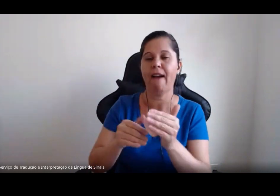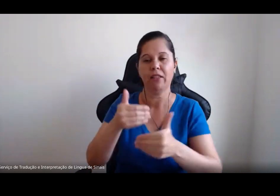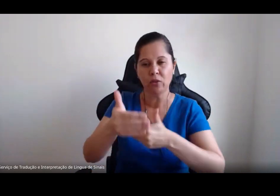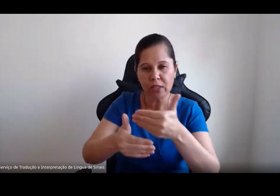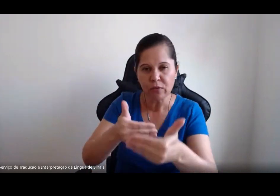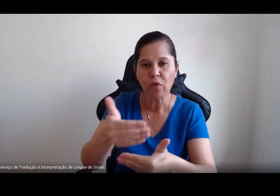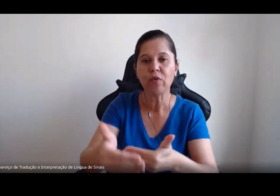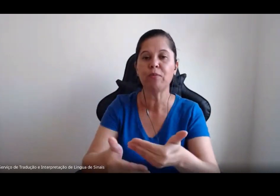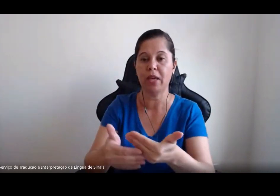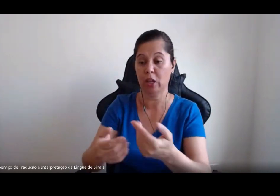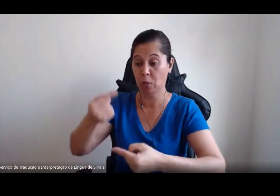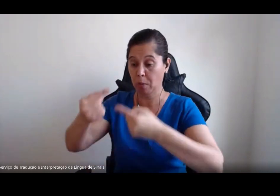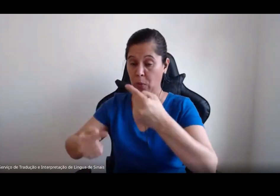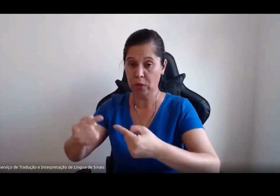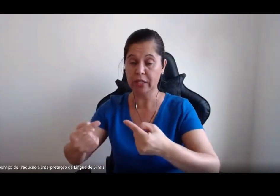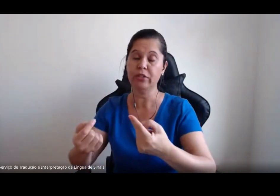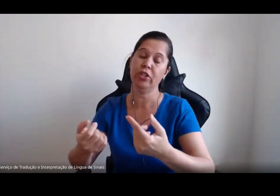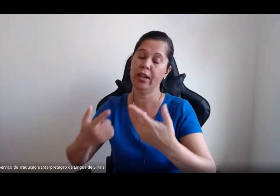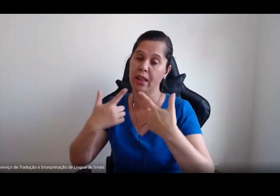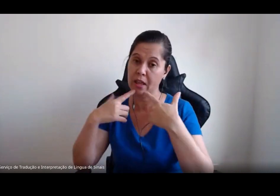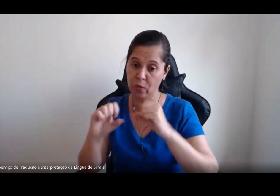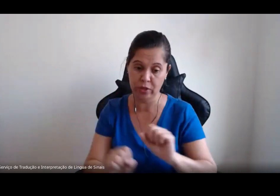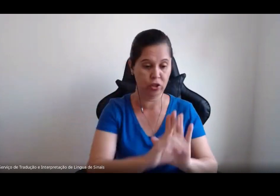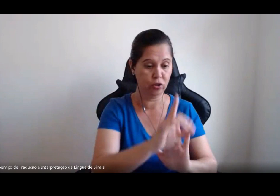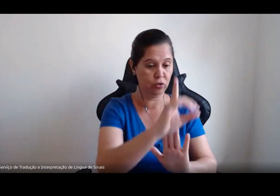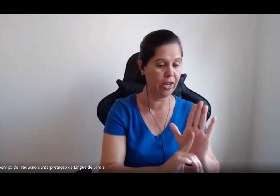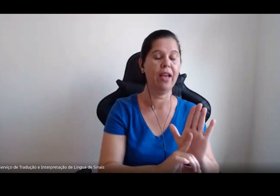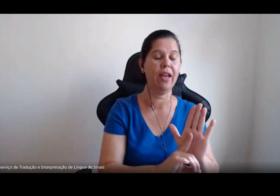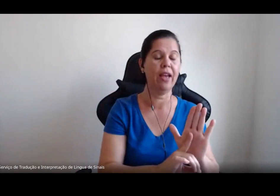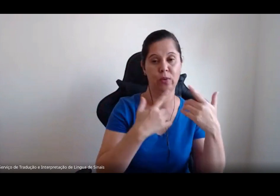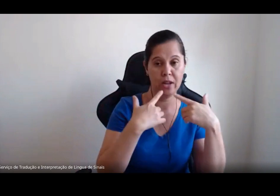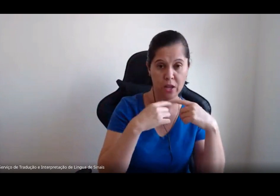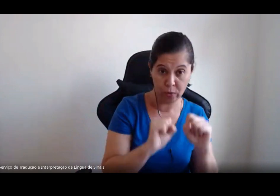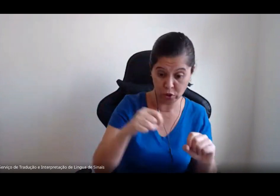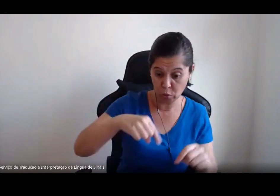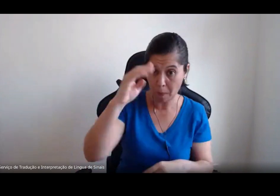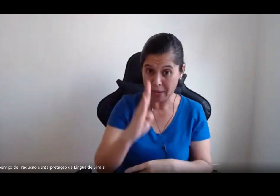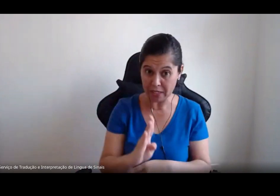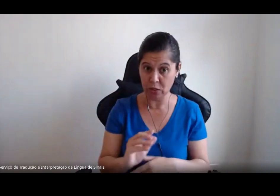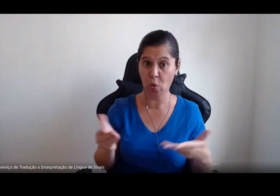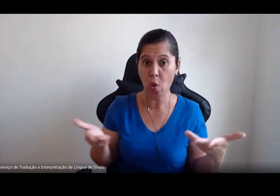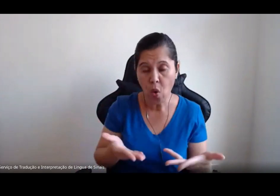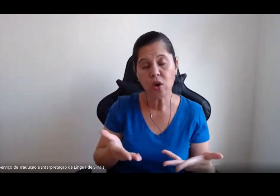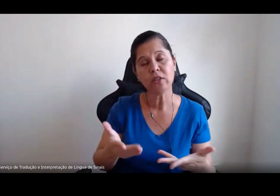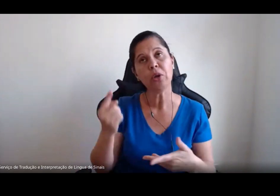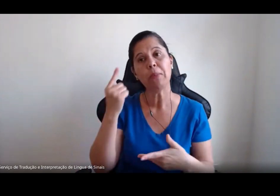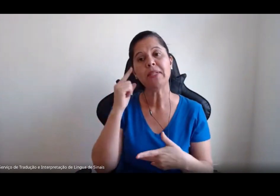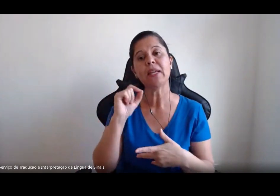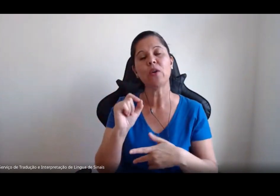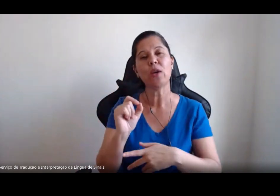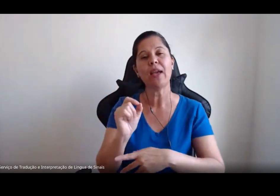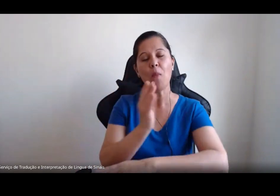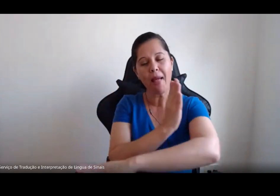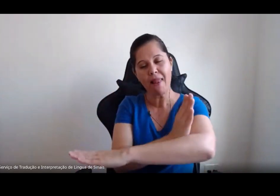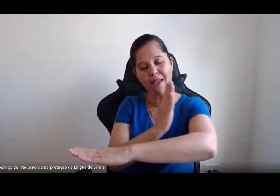de políticas linguísticas e de direitos linguísticos no Brasil hoje, eu pensei em fazer uma linha cronológica breve.